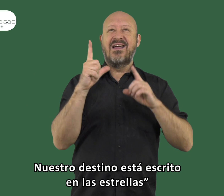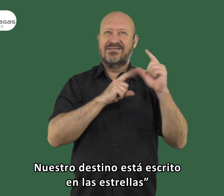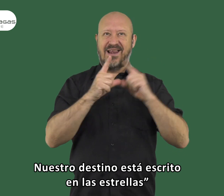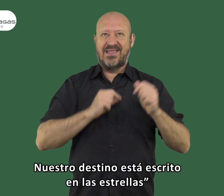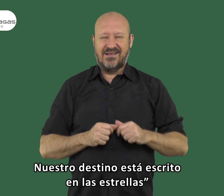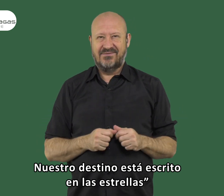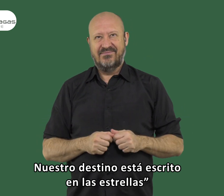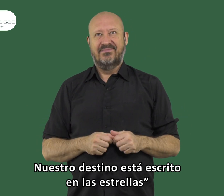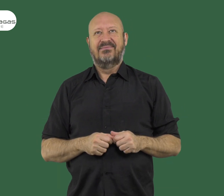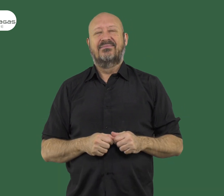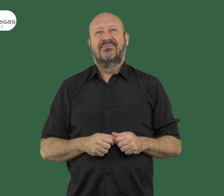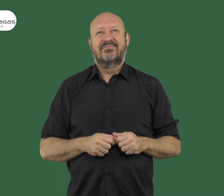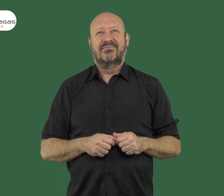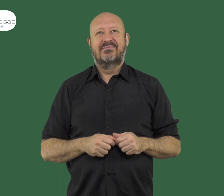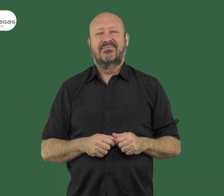escrito en las estrellas.